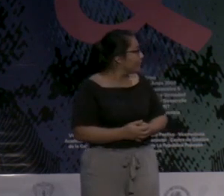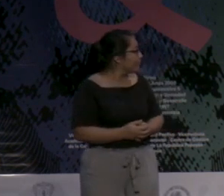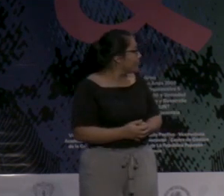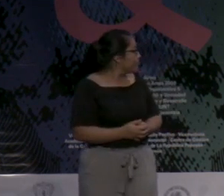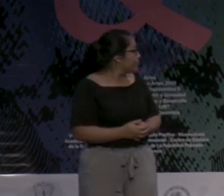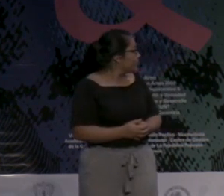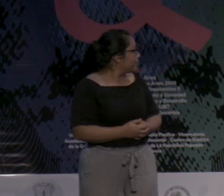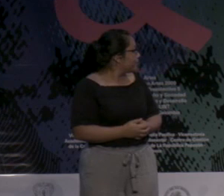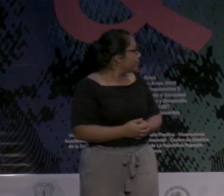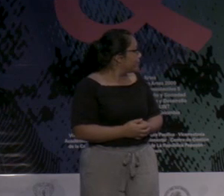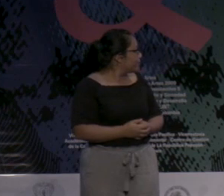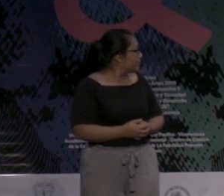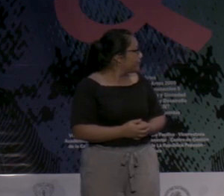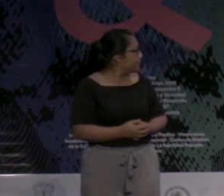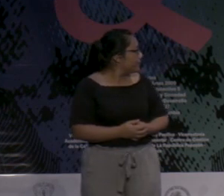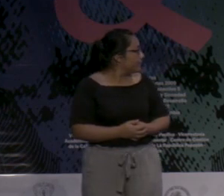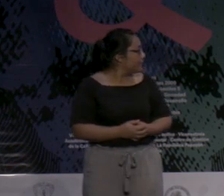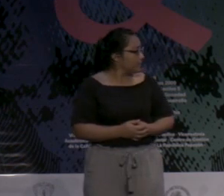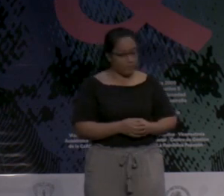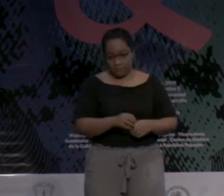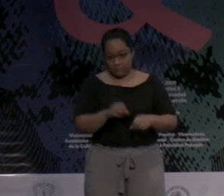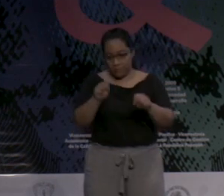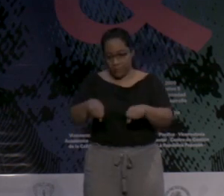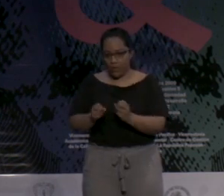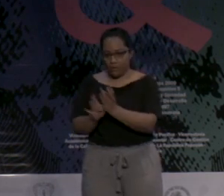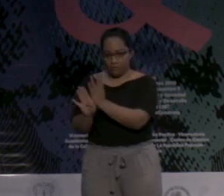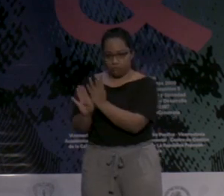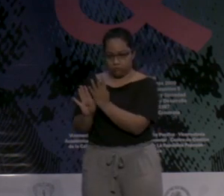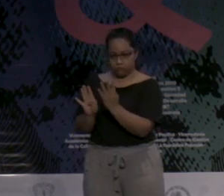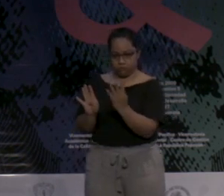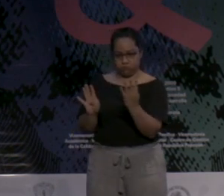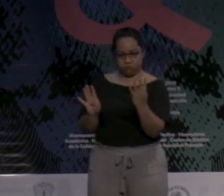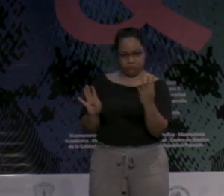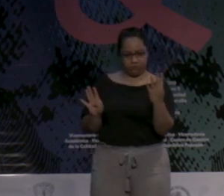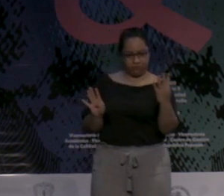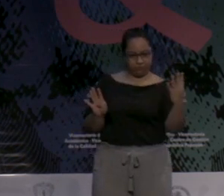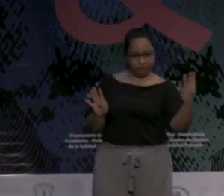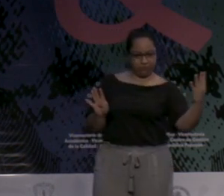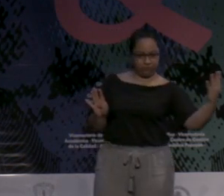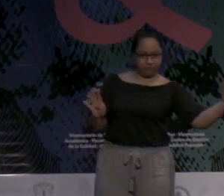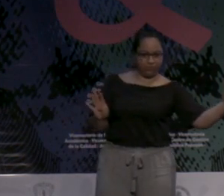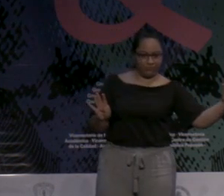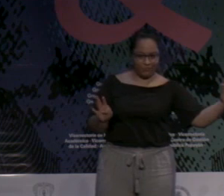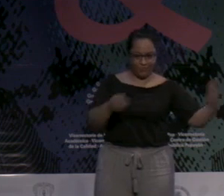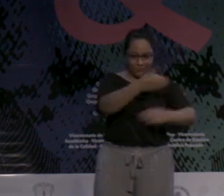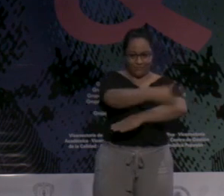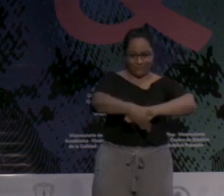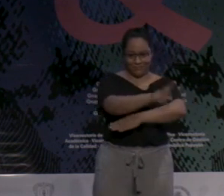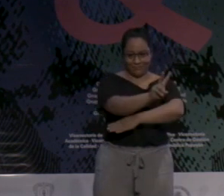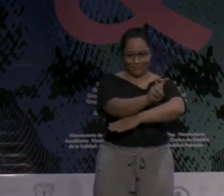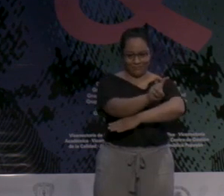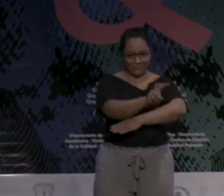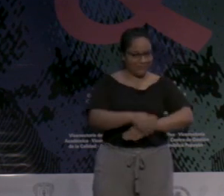la universidad, los informales. Entonces, cada 10 pasos se ubica una persona. ¿Les parece? Adelante, cada 10 pasos.